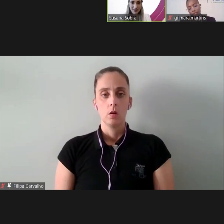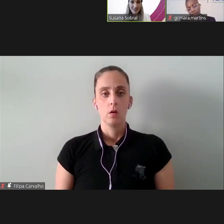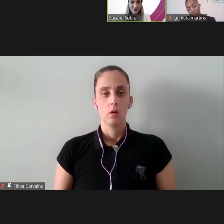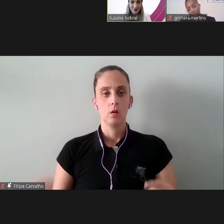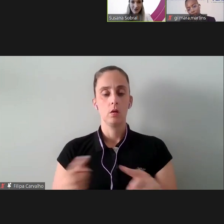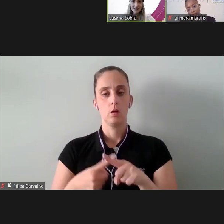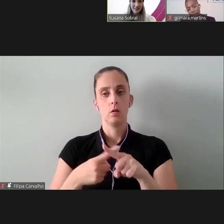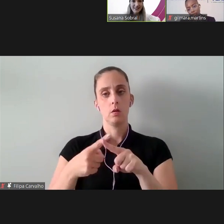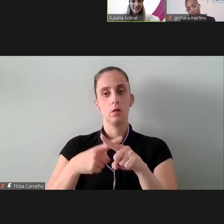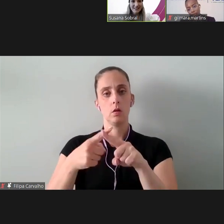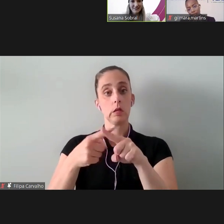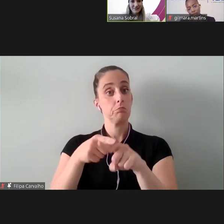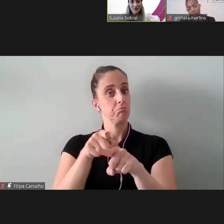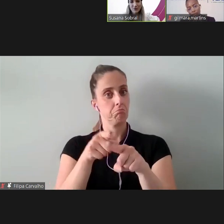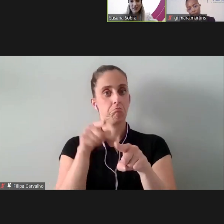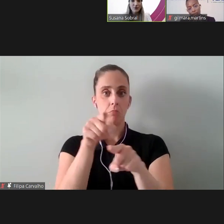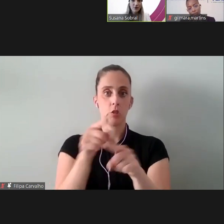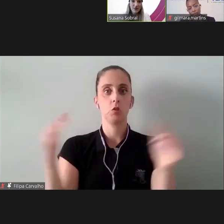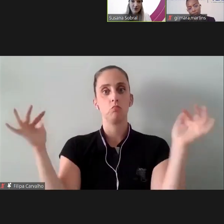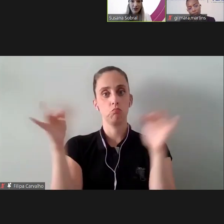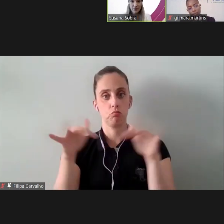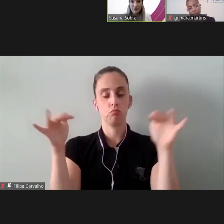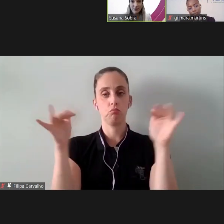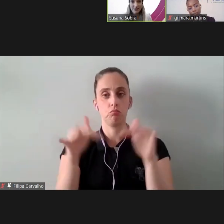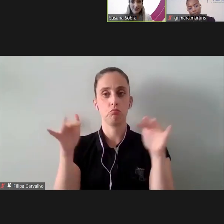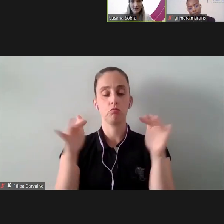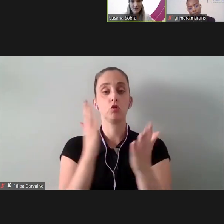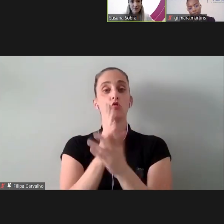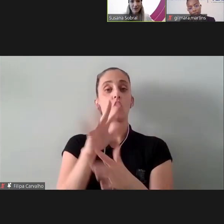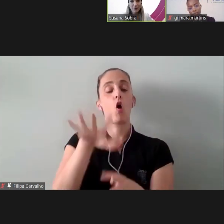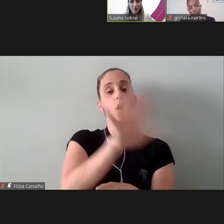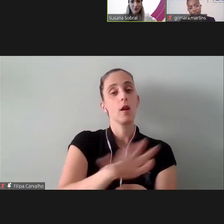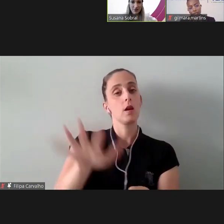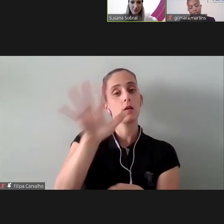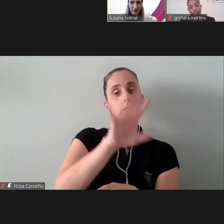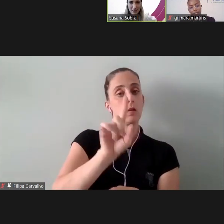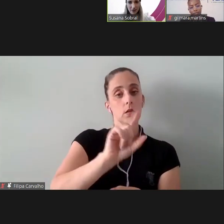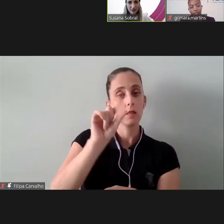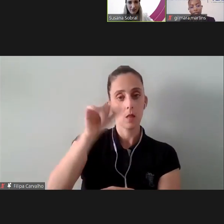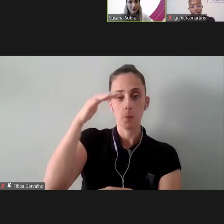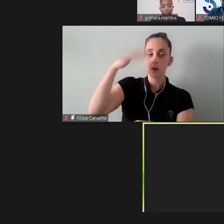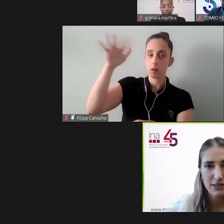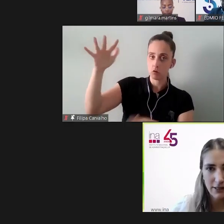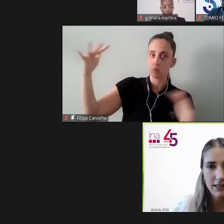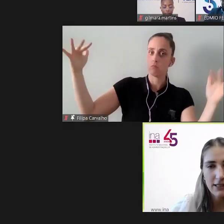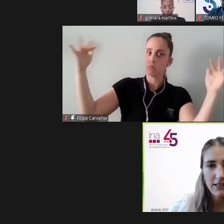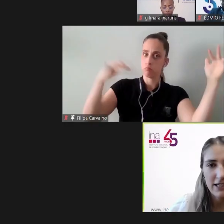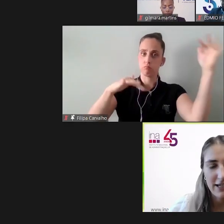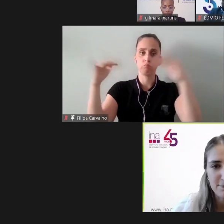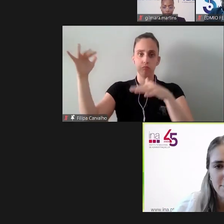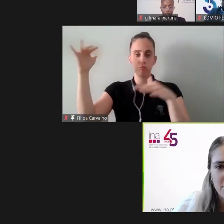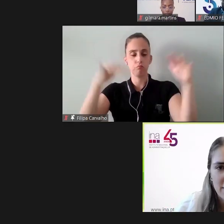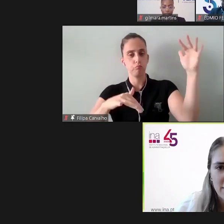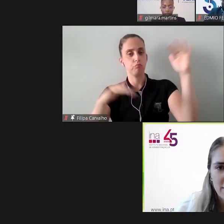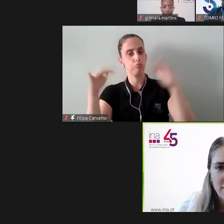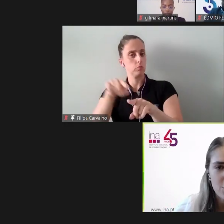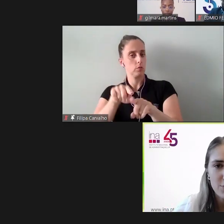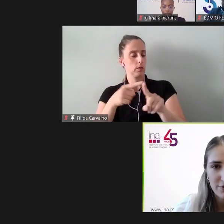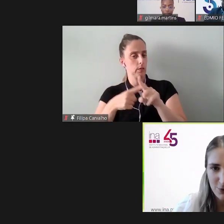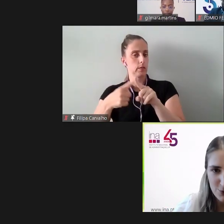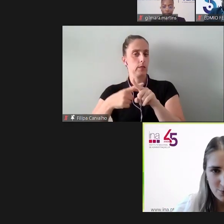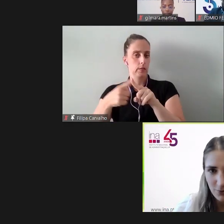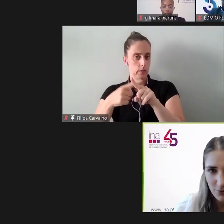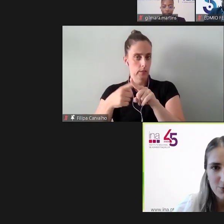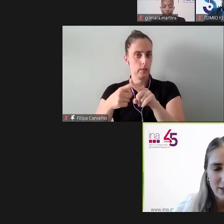capacidade mobilizadora, não é? Que vocês conseguem não só nacional, mas também internacionalmente para uma inovação mais aberta e também chamar